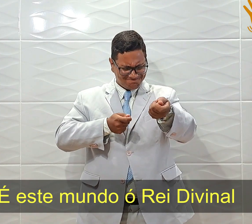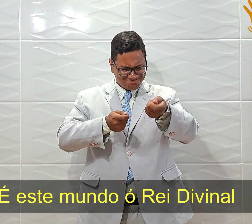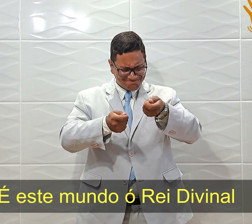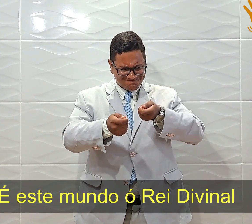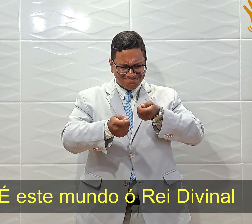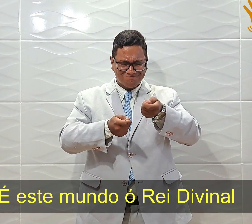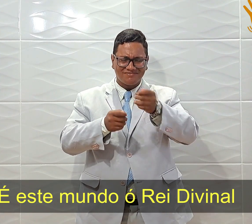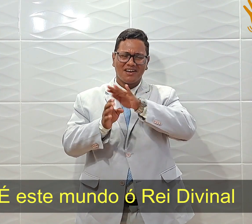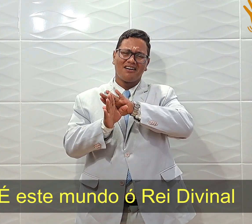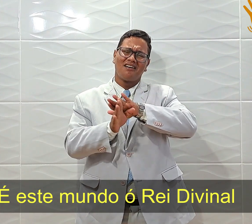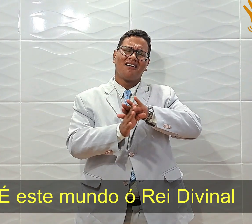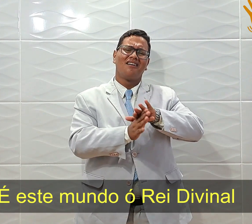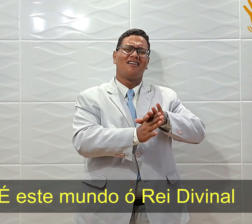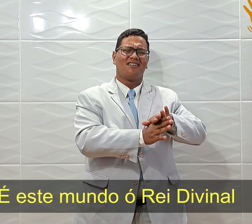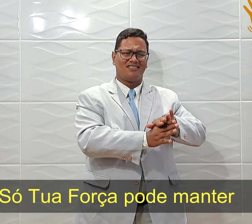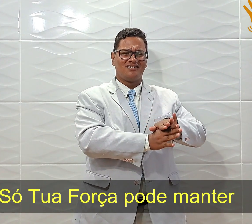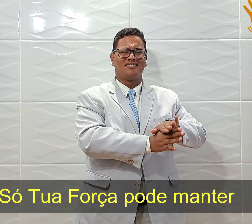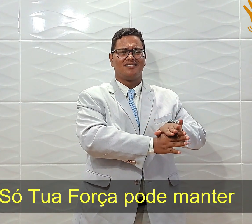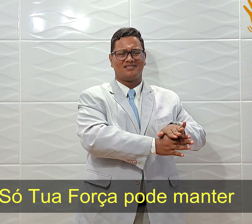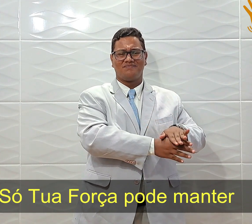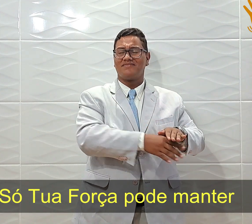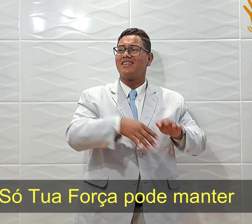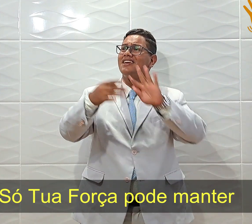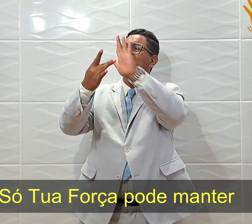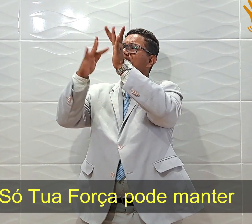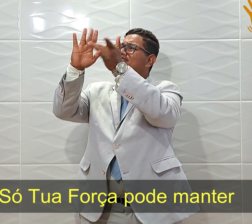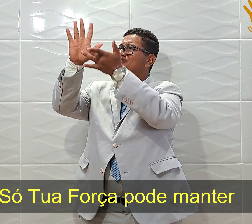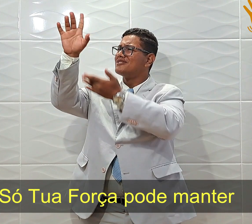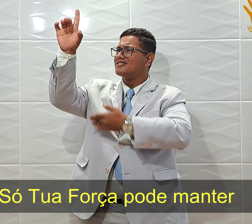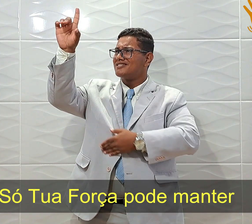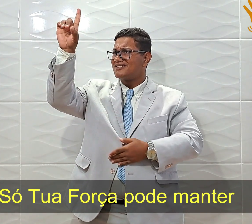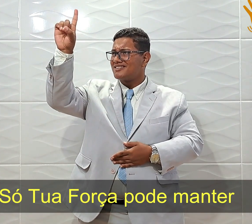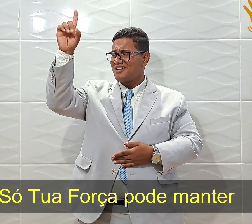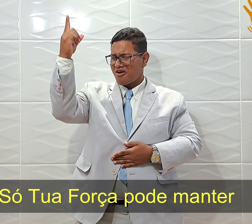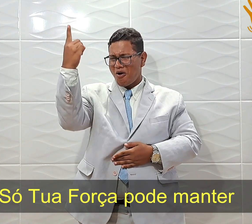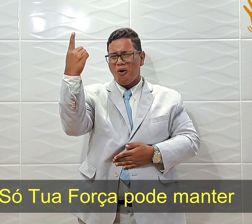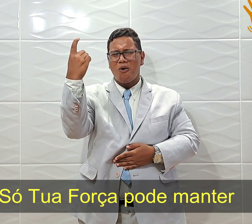divinal Só tua força